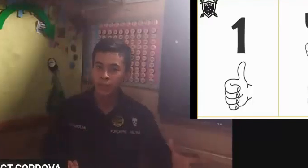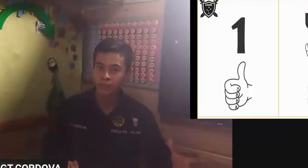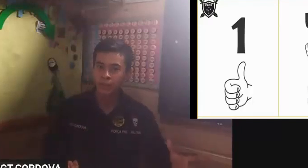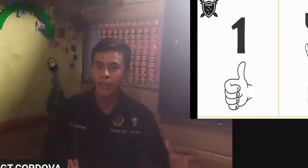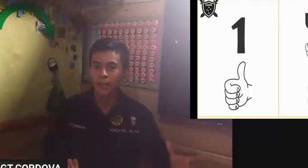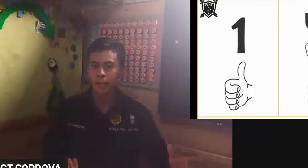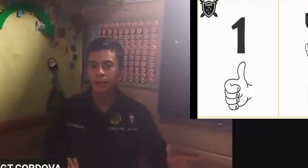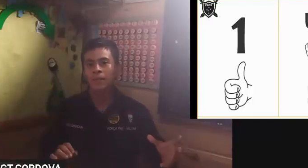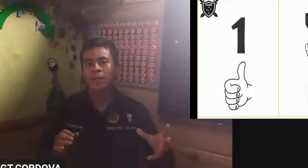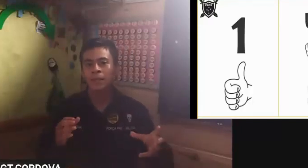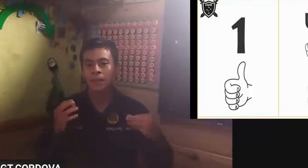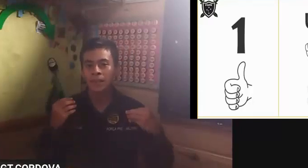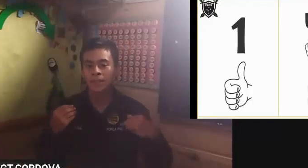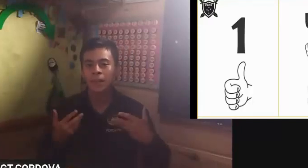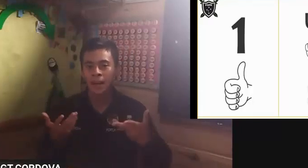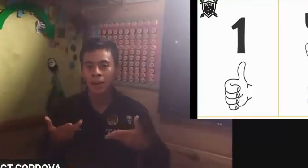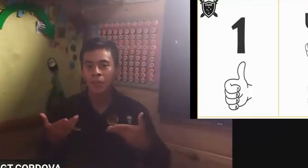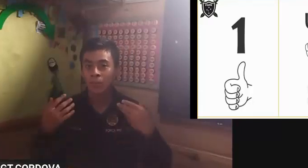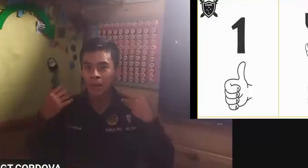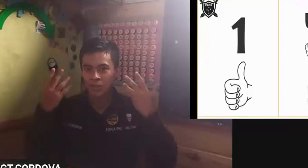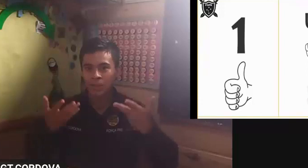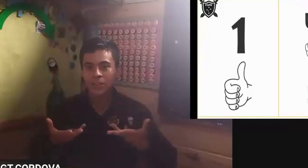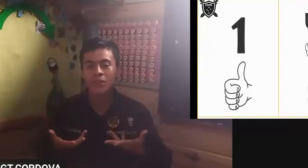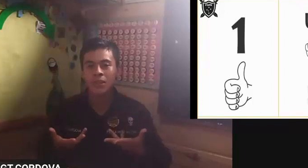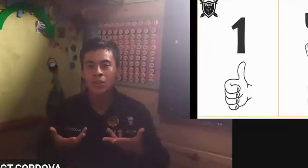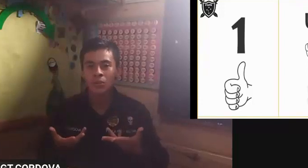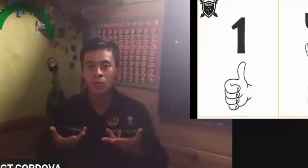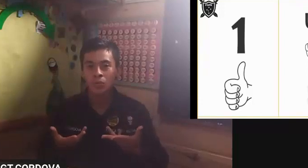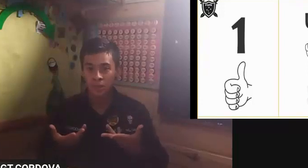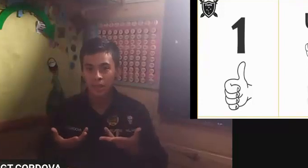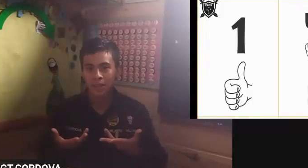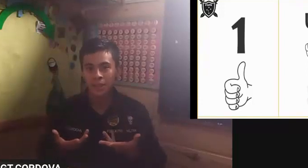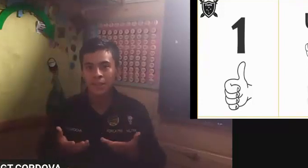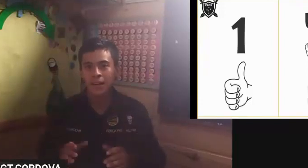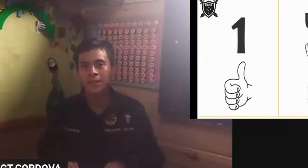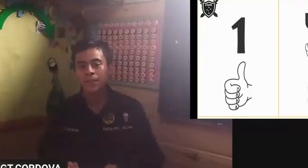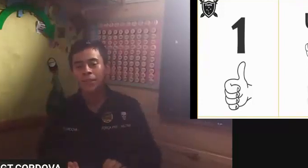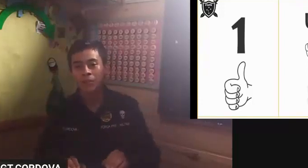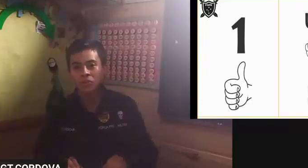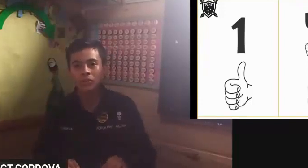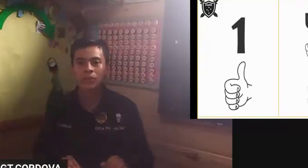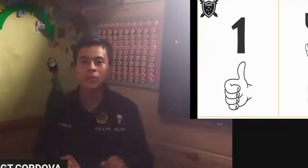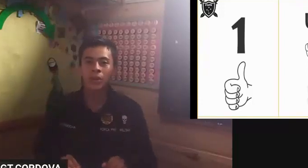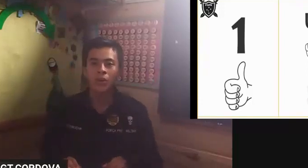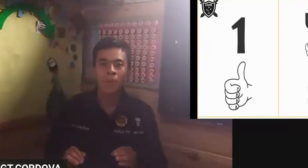alguém for falar em Libras, tenta falar mais ou menos com os sinais faciais. Então, continuando. Como é